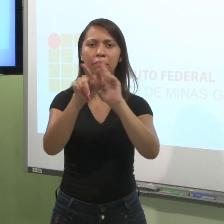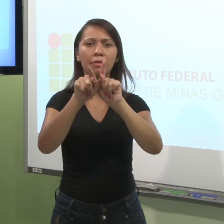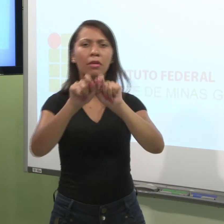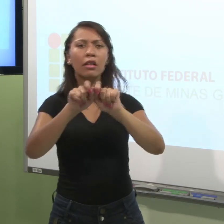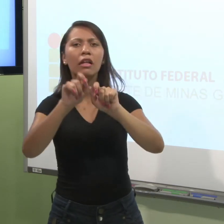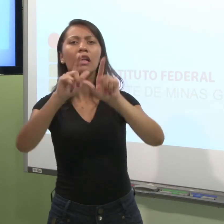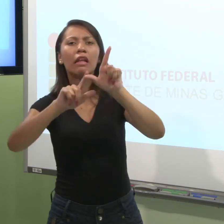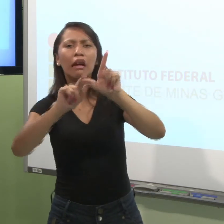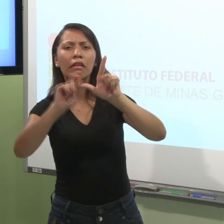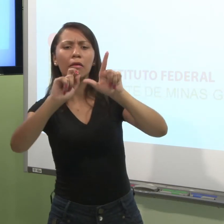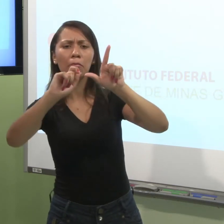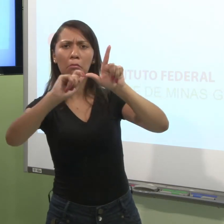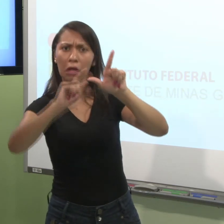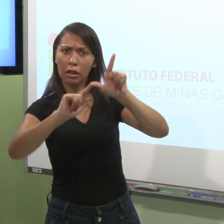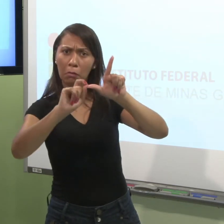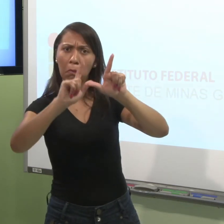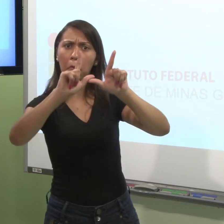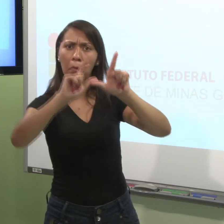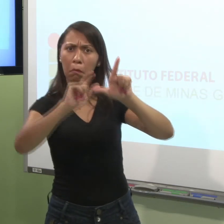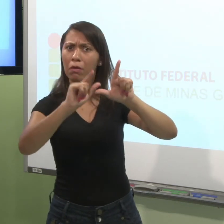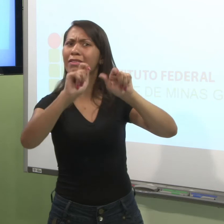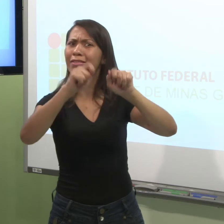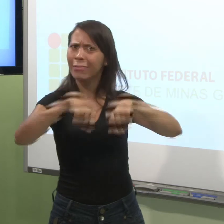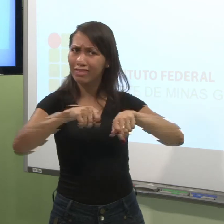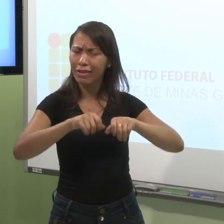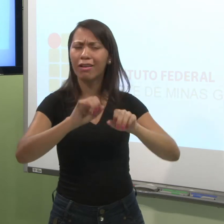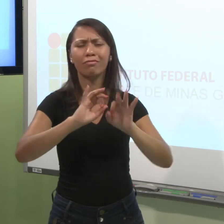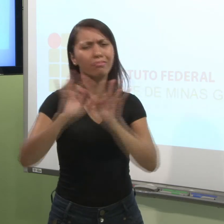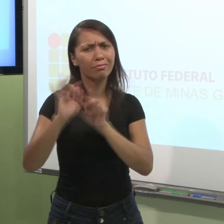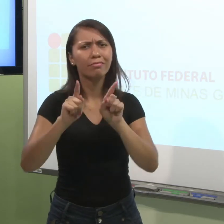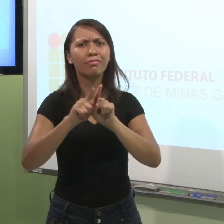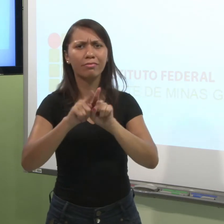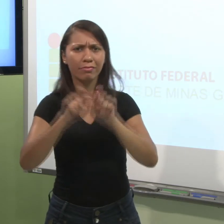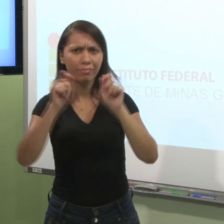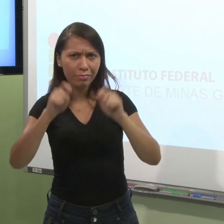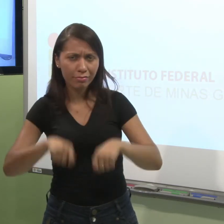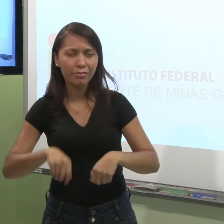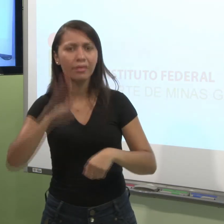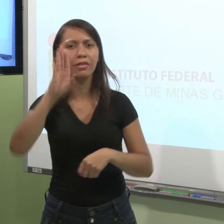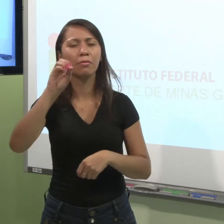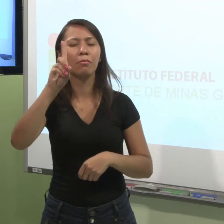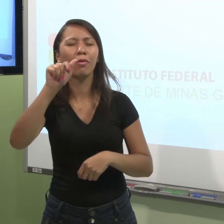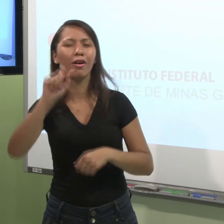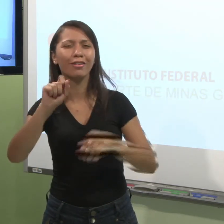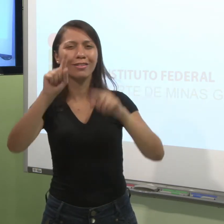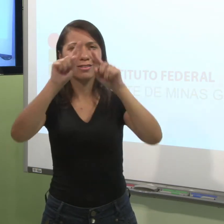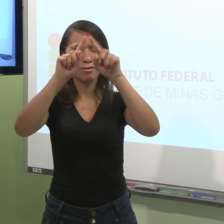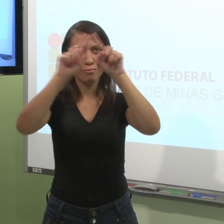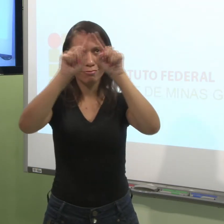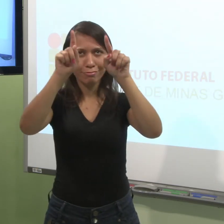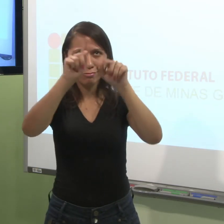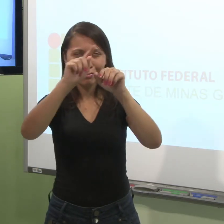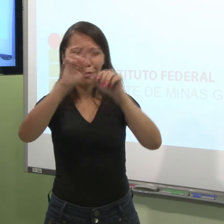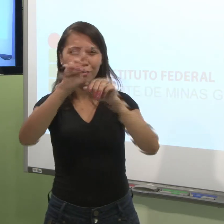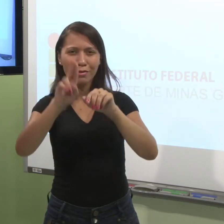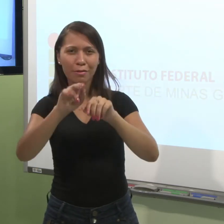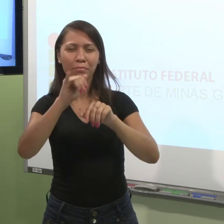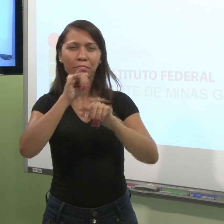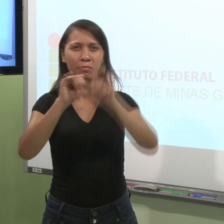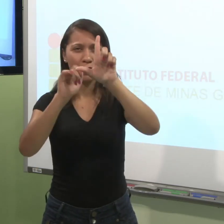fonte, etc. Até borda vocês podem colocar nas células. Vimos também como adicionar fórmulas